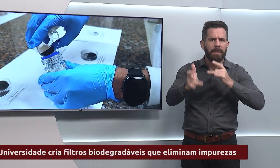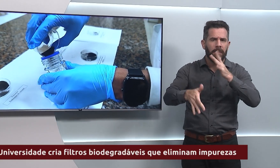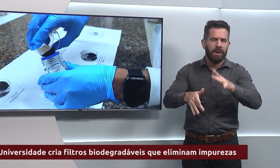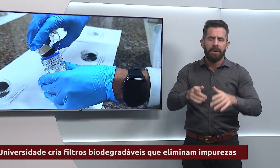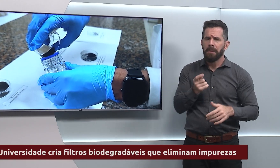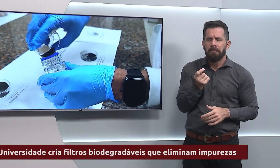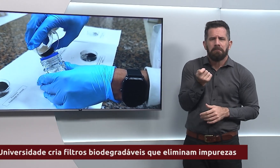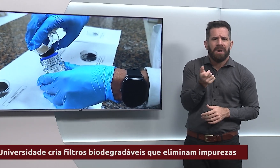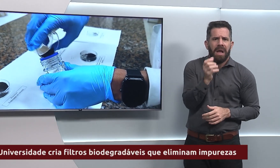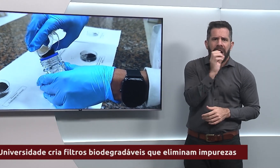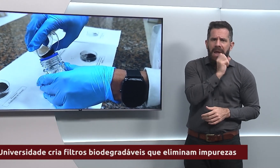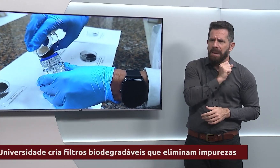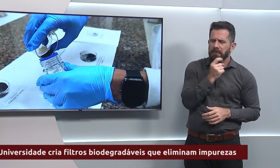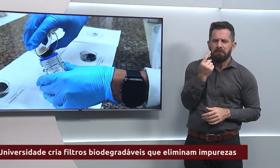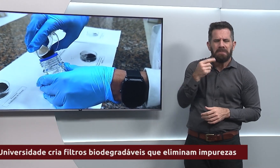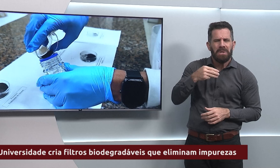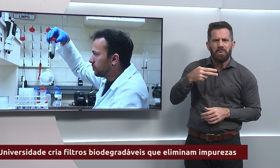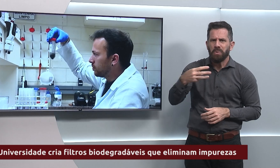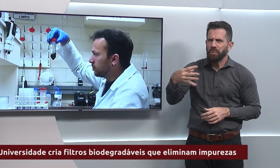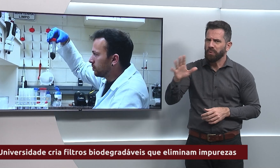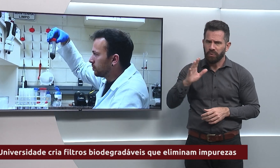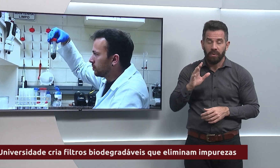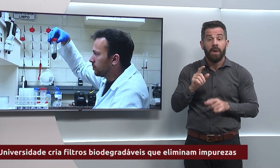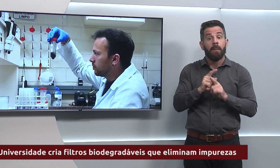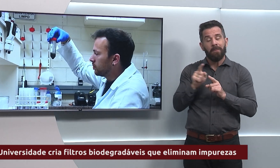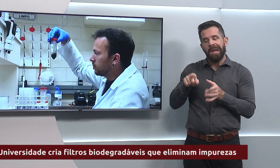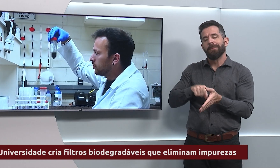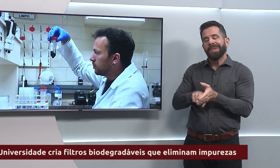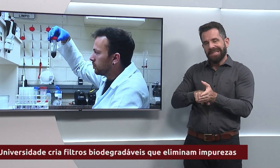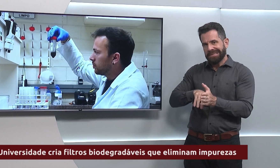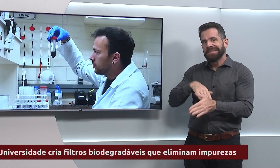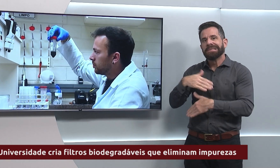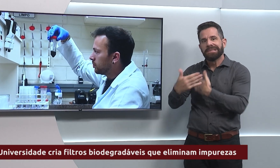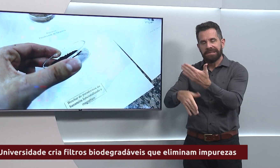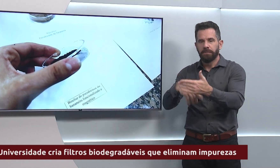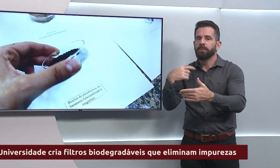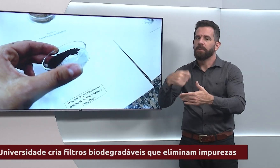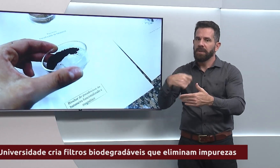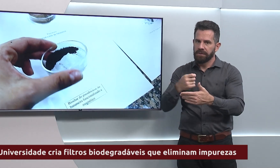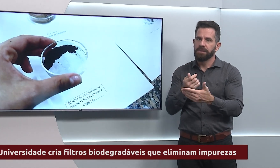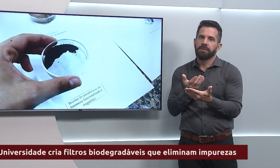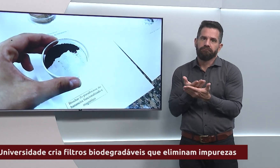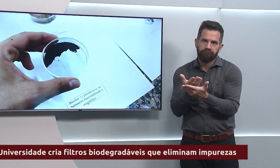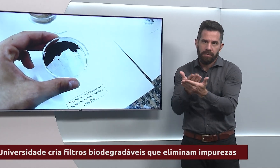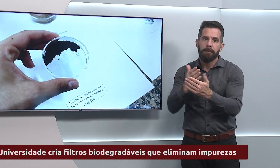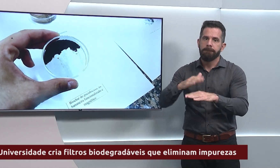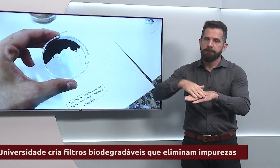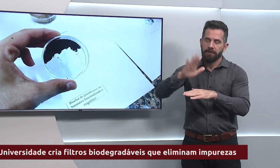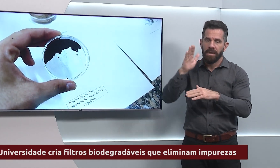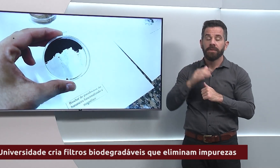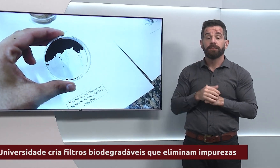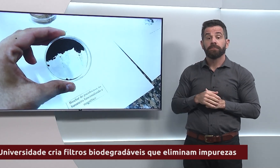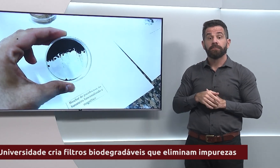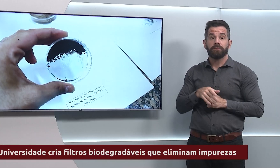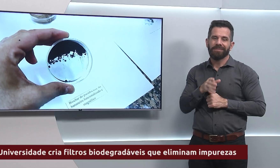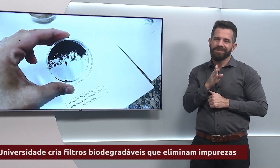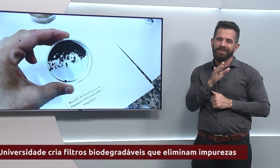precisam avançar para serem implementadas em projetos de escala maior. A vantagem desses biocarvões é que eles podem ser usados